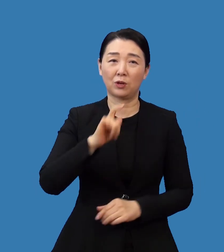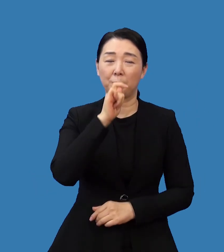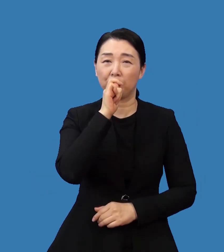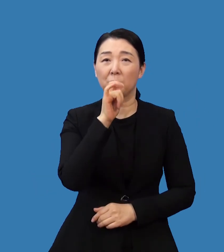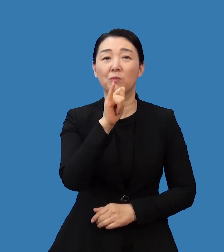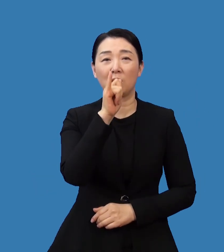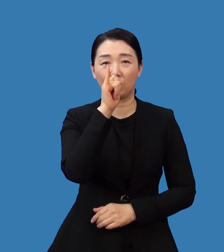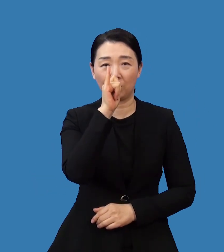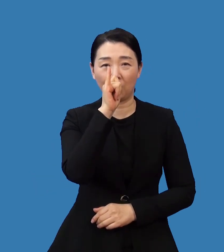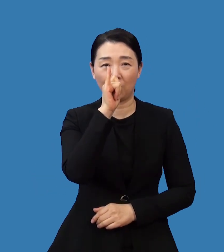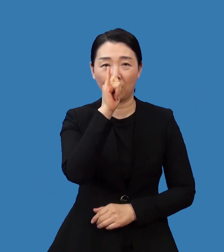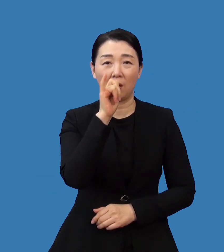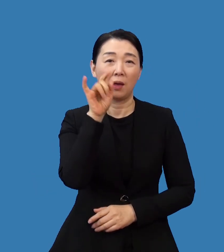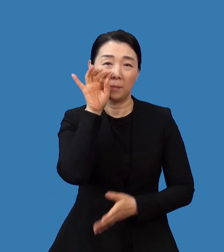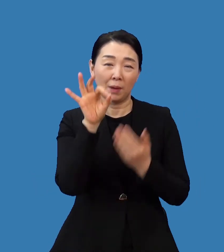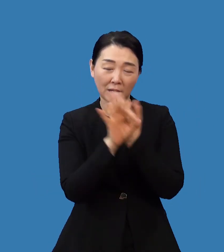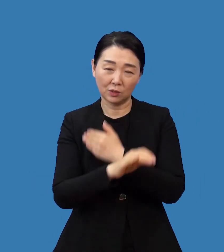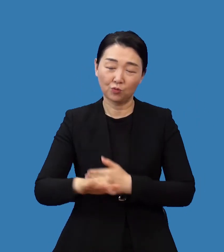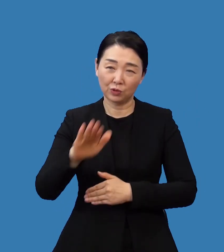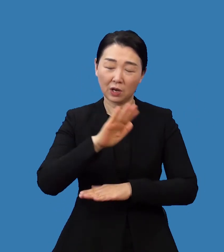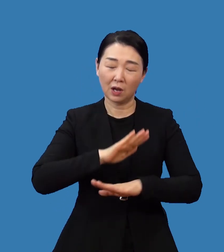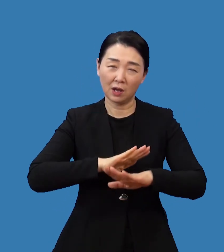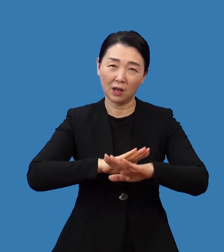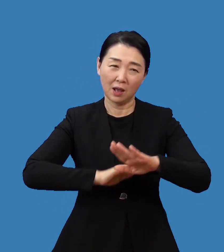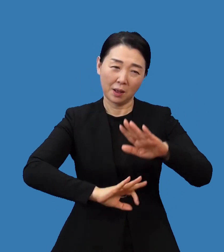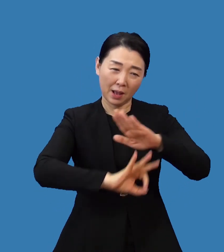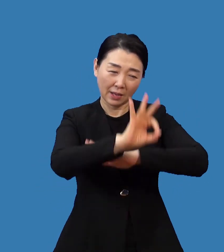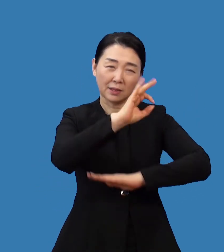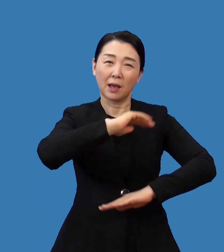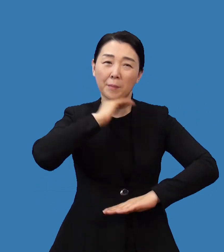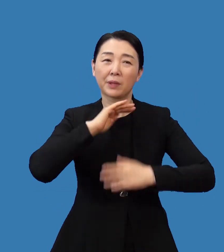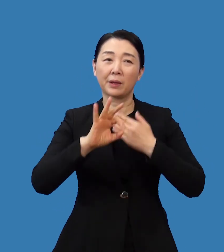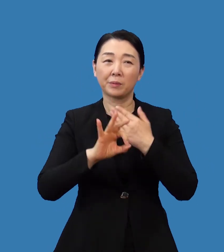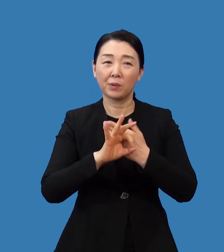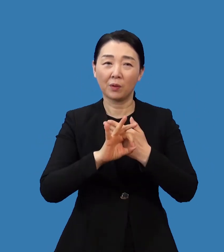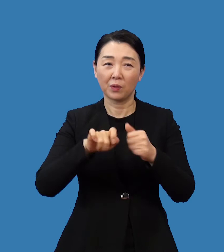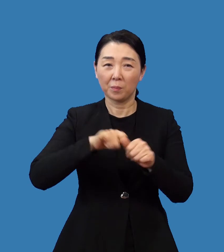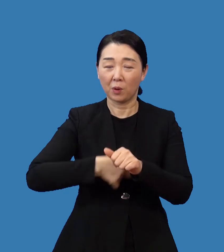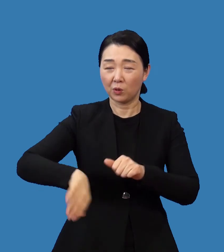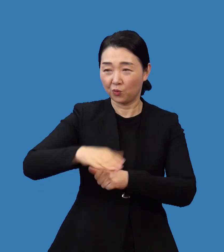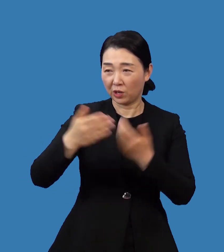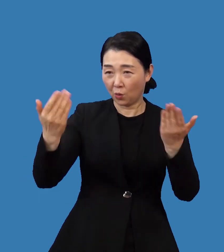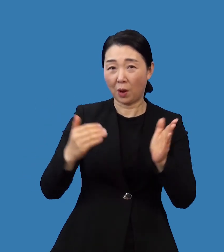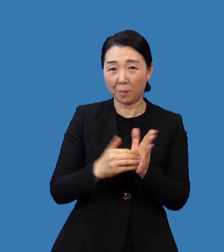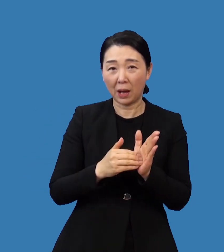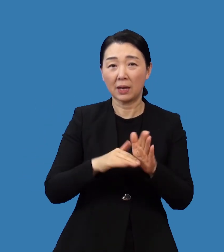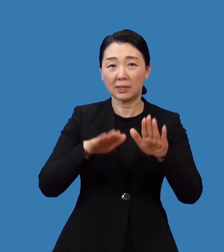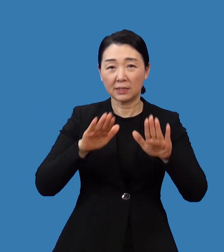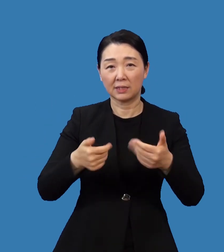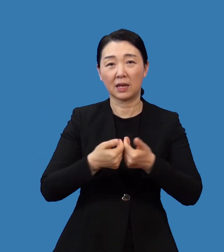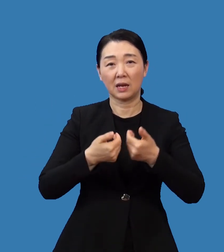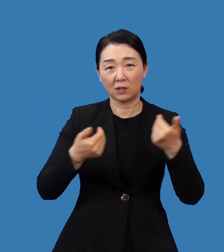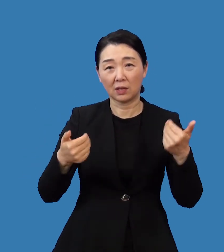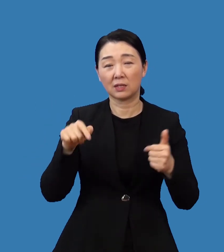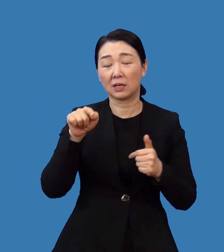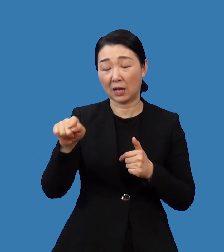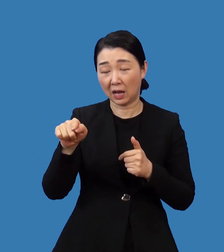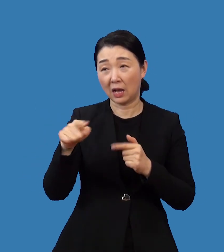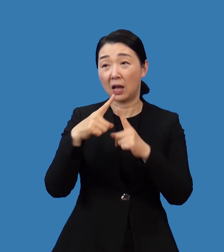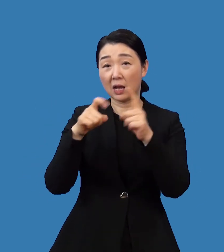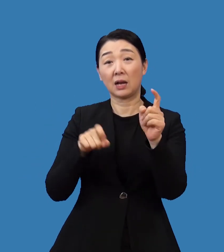침묵하고 있도다. 만일 우리가 밝은 아침까지 기다리면 벌이 우리에게 미칠지니 이제 떠나서 가서